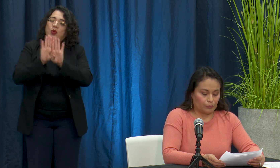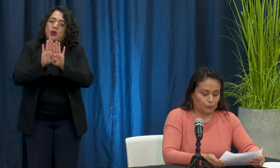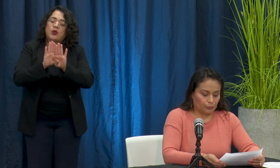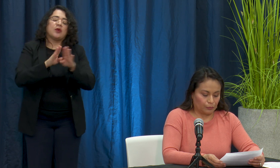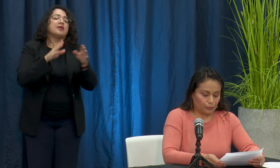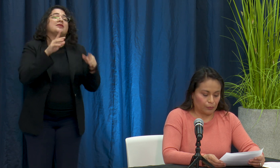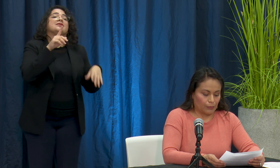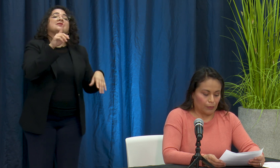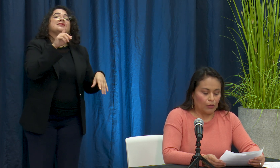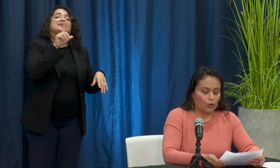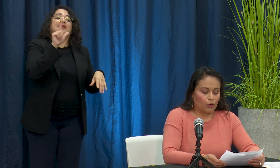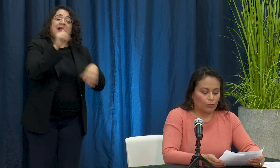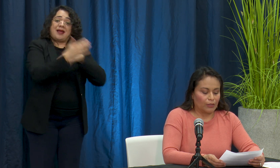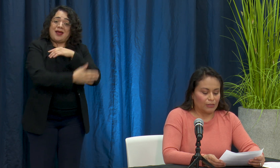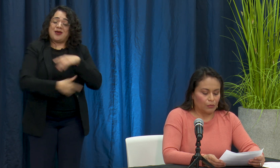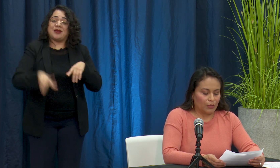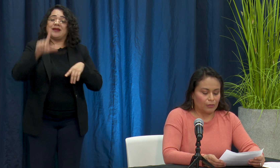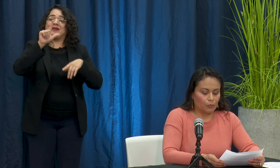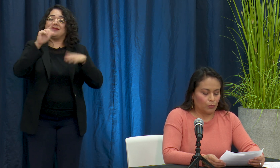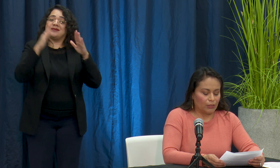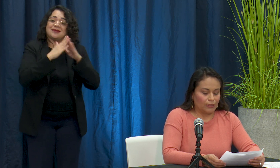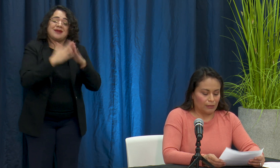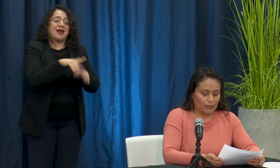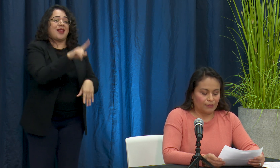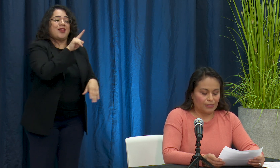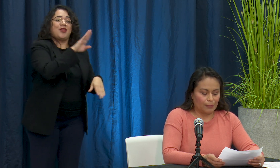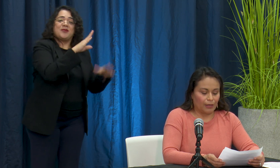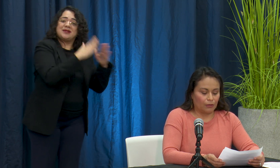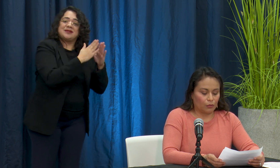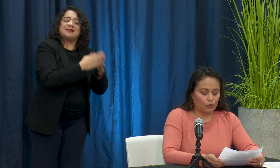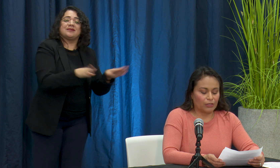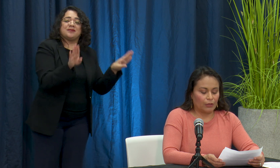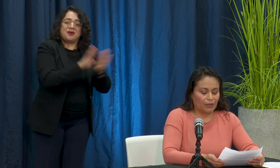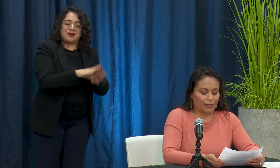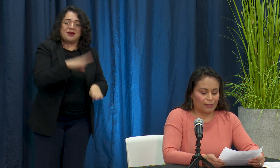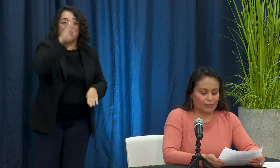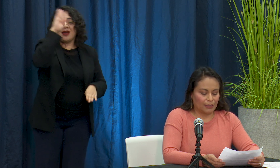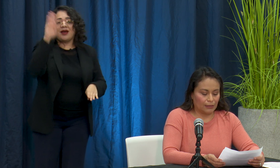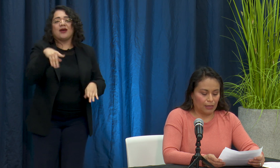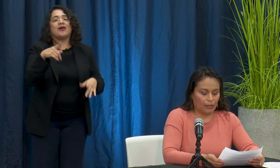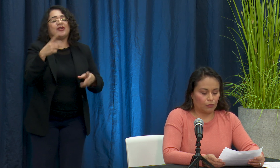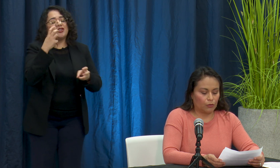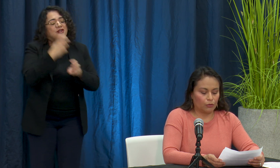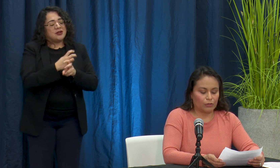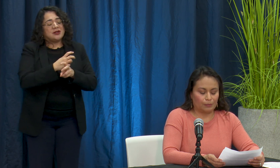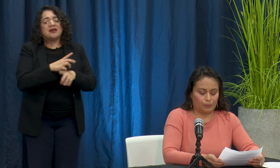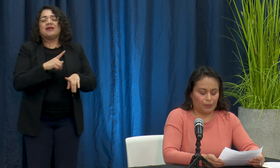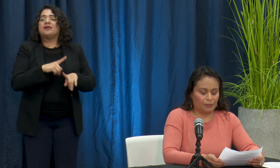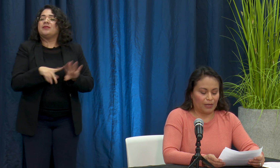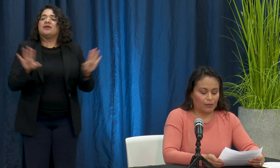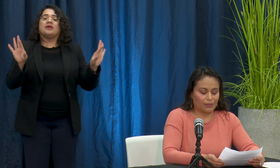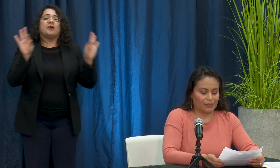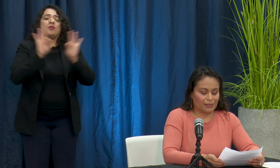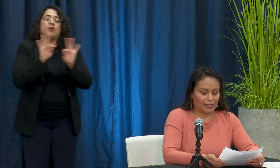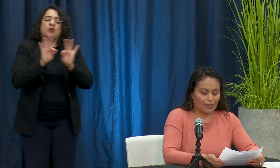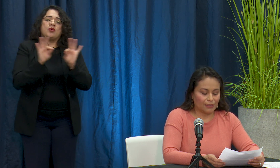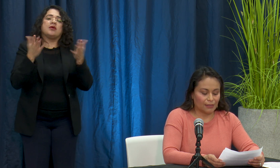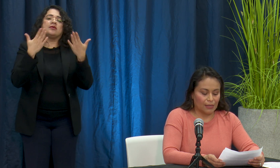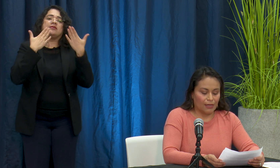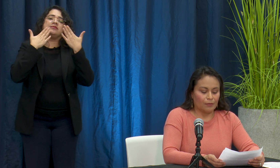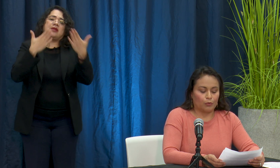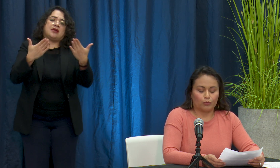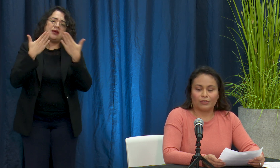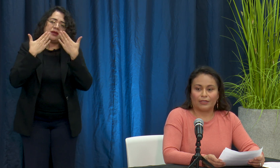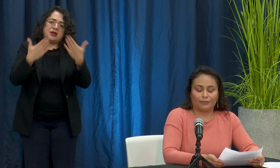Beach. Cuanto esto es muy difícil para todos, quiero agradecer a todos los empleados